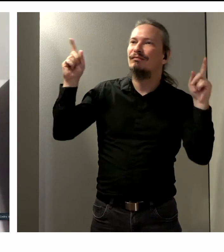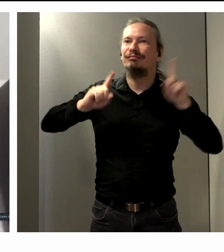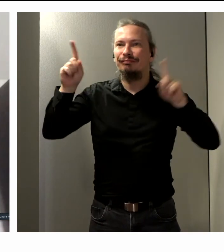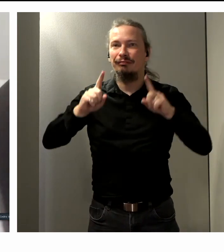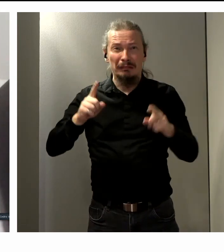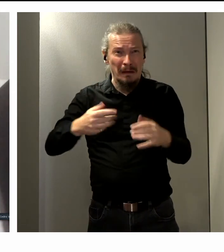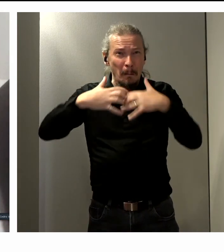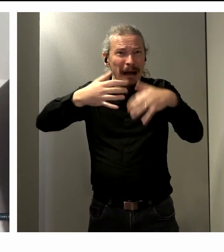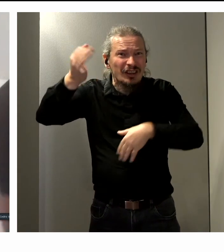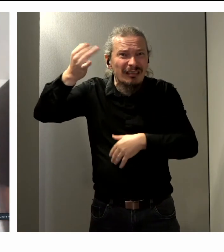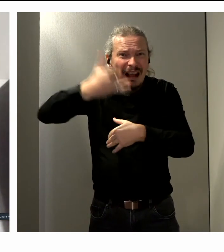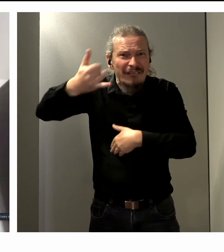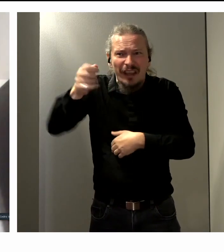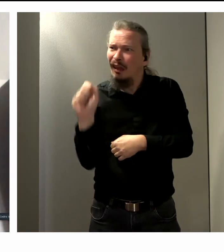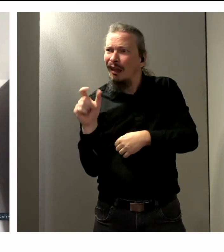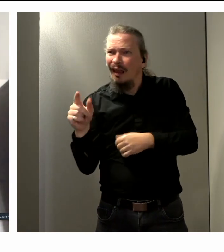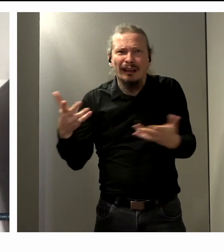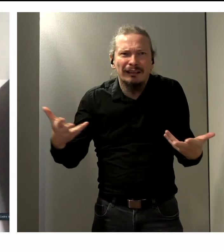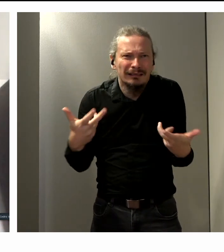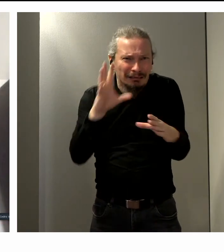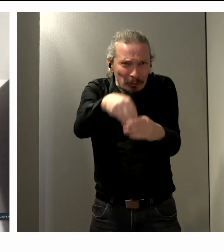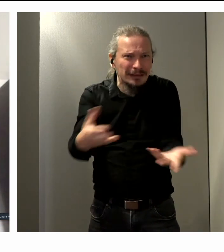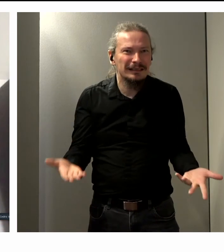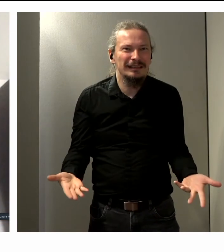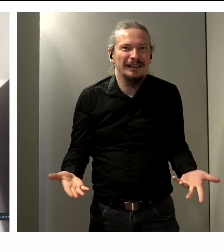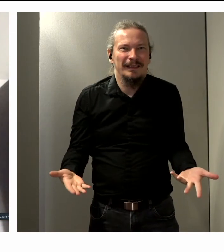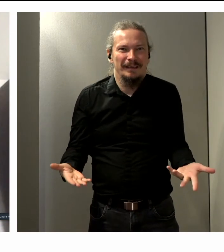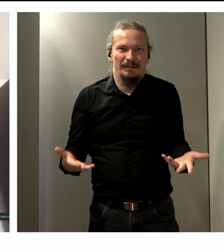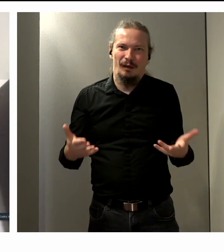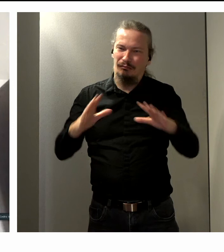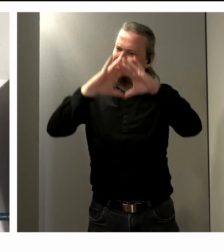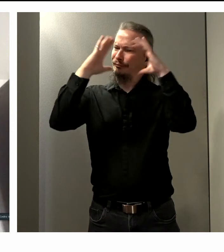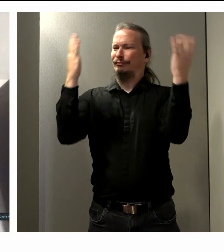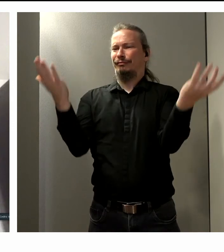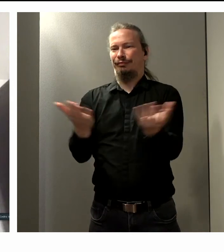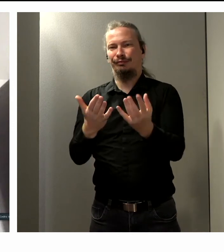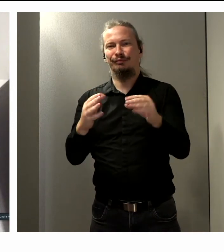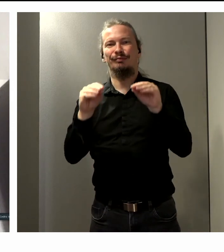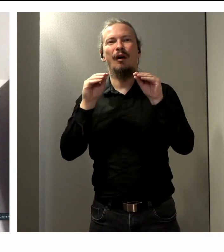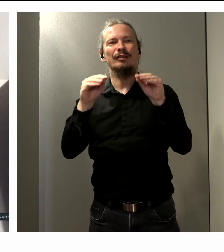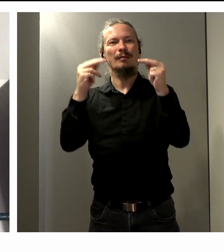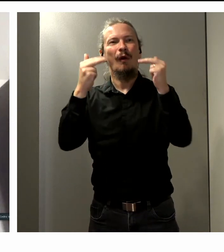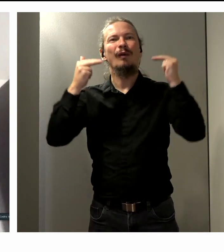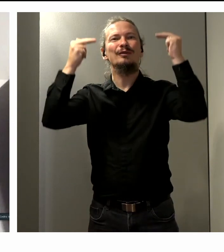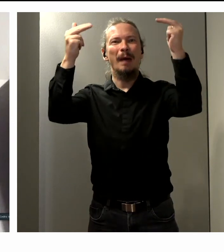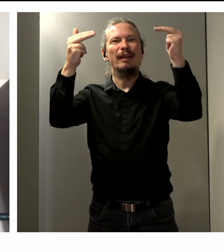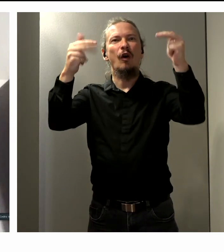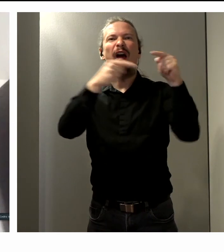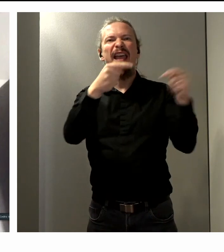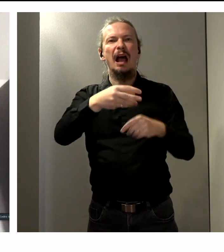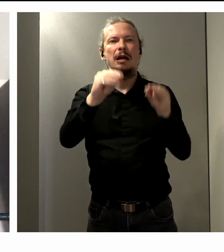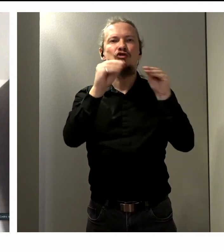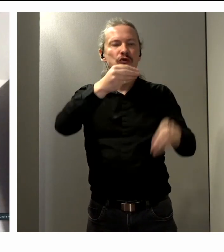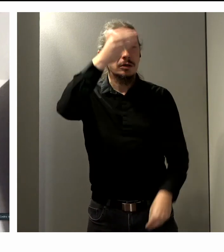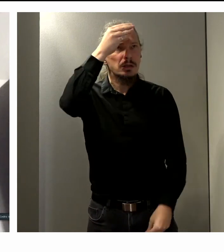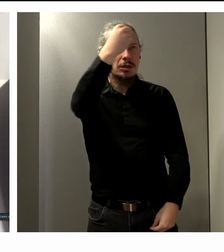machine à café, ça peut être tout ce qui fait que l'enseignement supérieur, la recherche, ne sont pas seulement des endroits où on dispense des